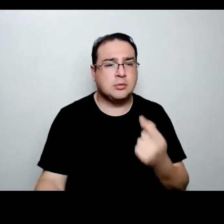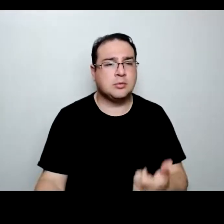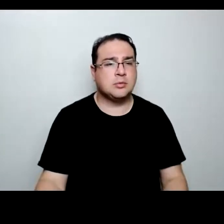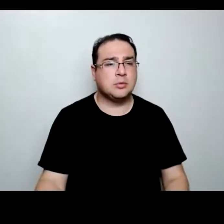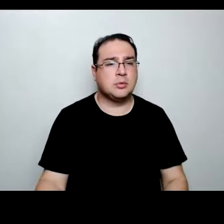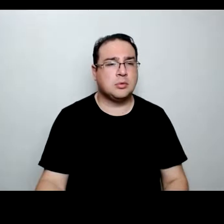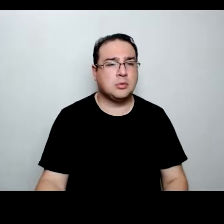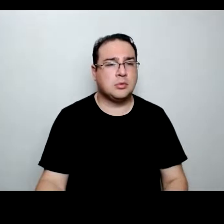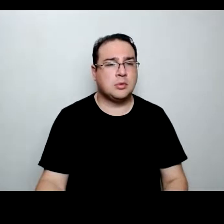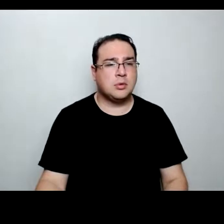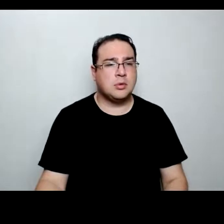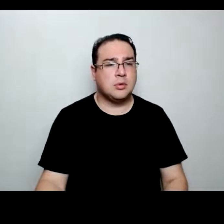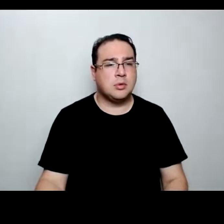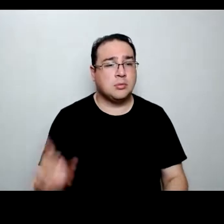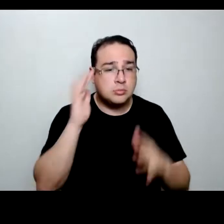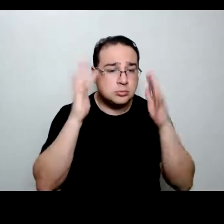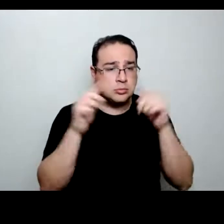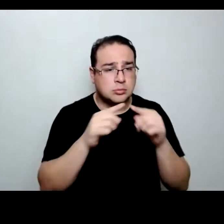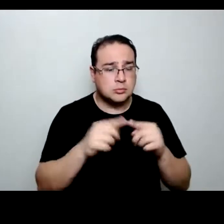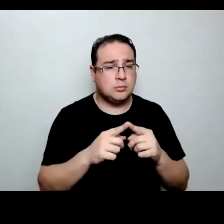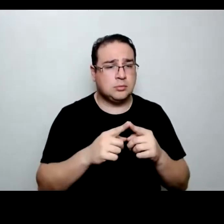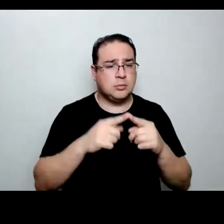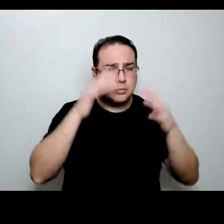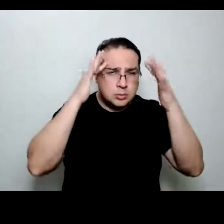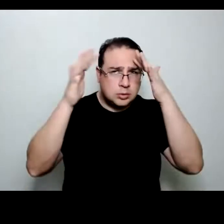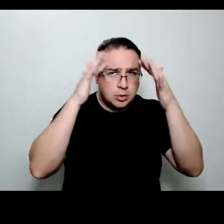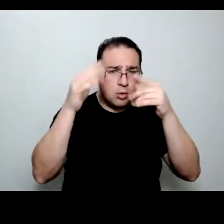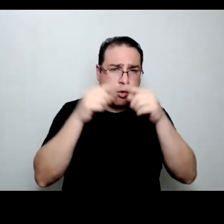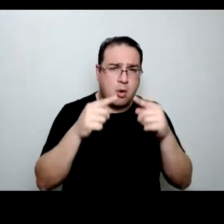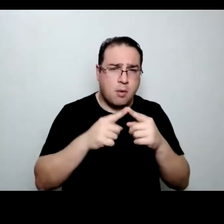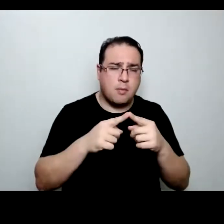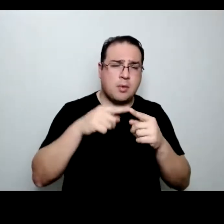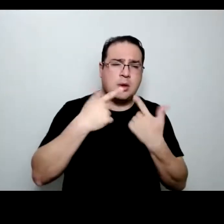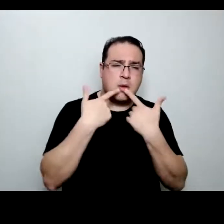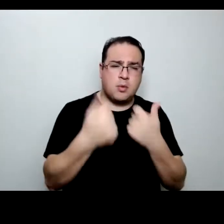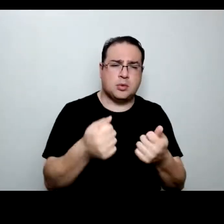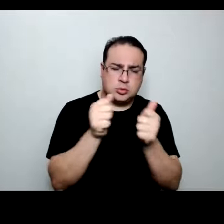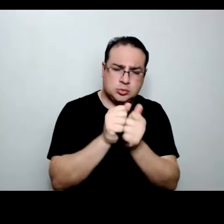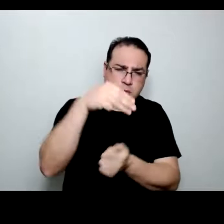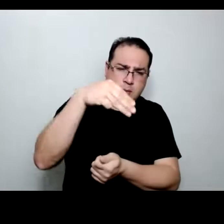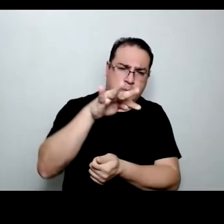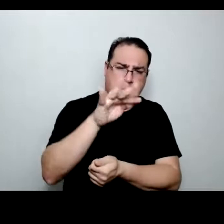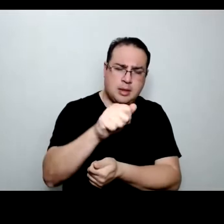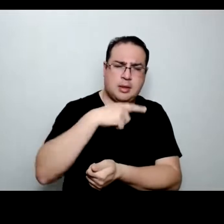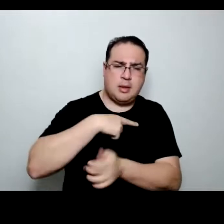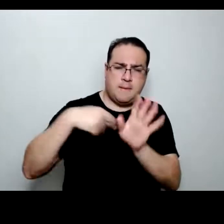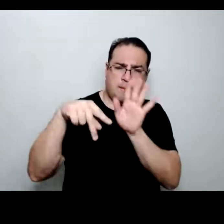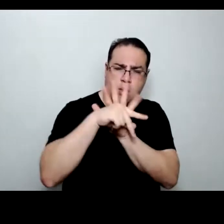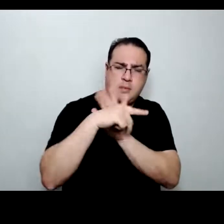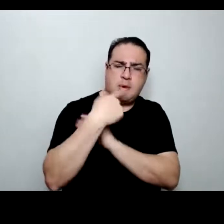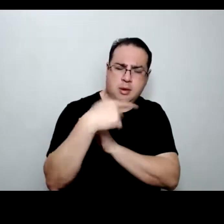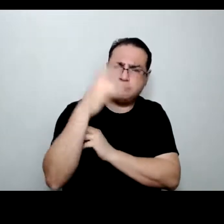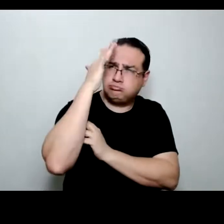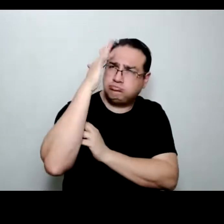material fruto da reflexão metalinguística que ele faz sobre sua língua e